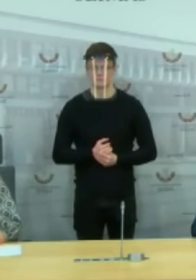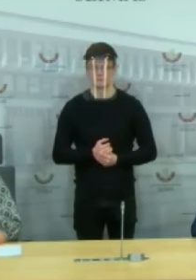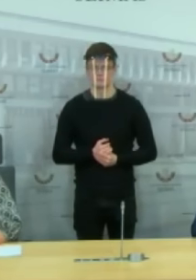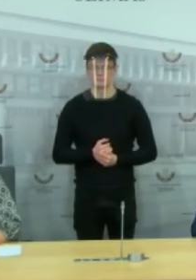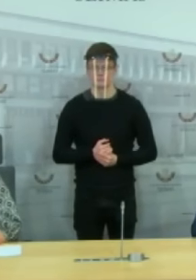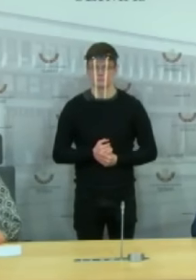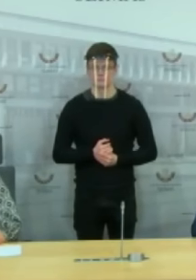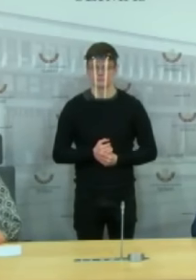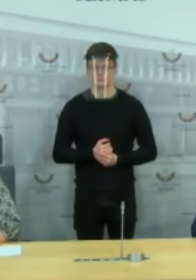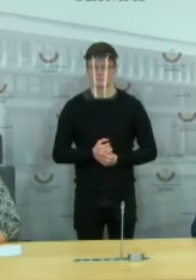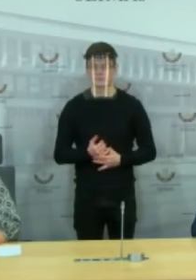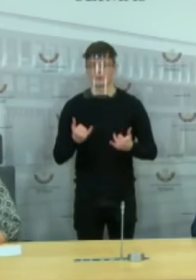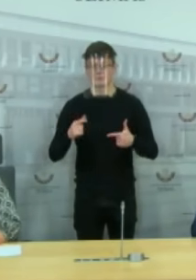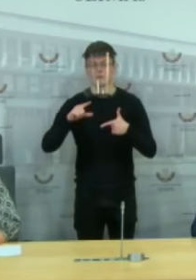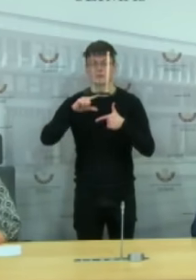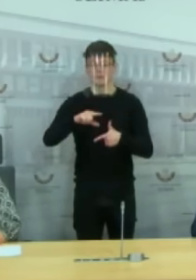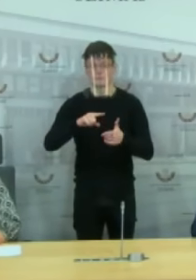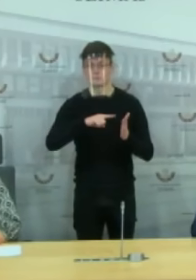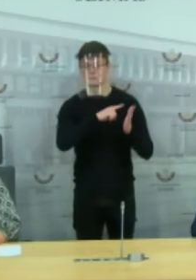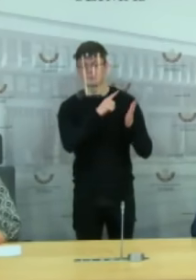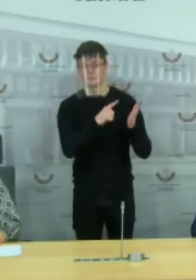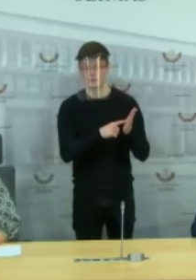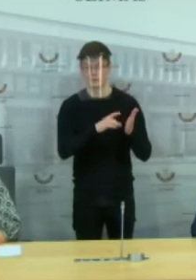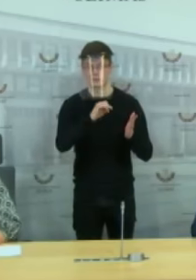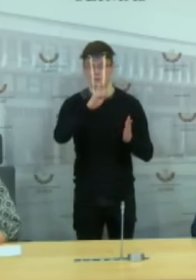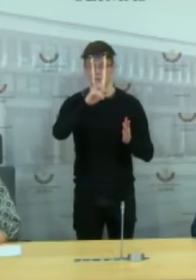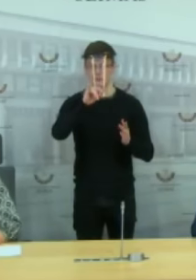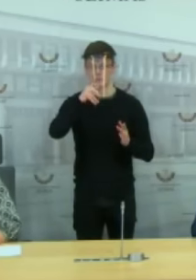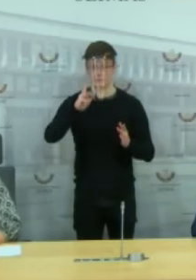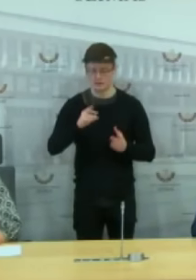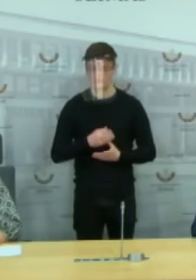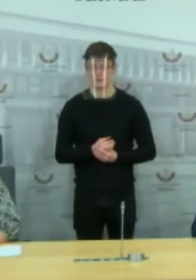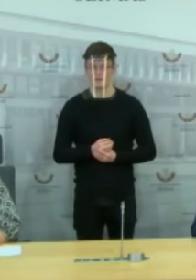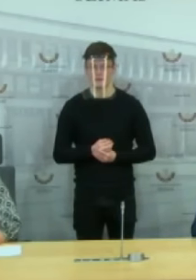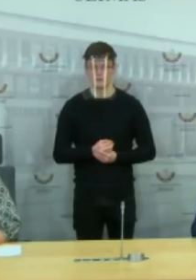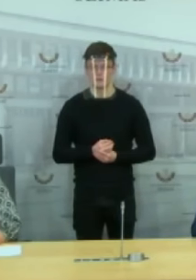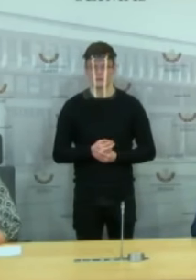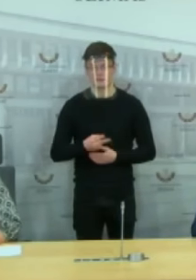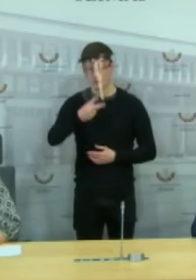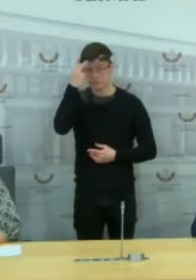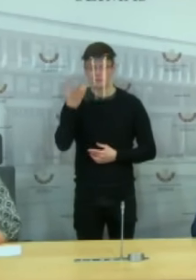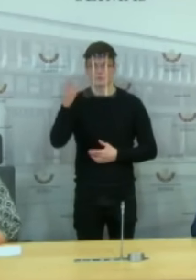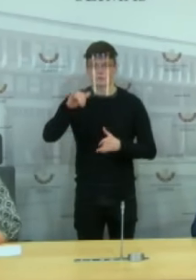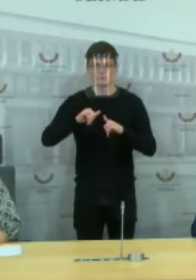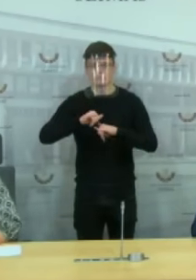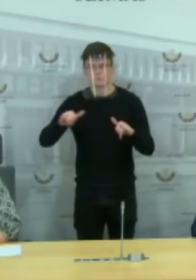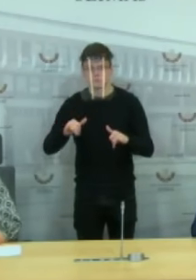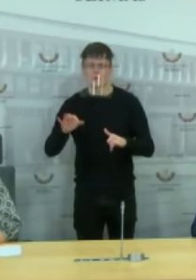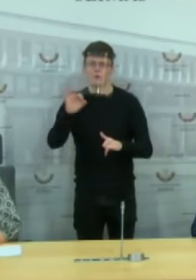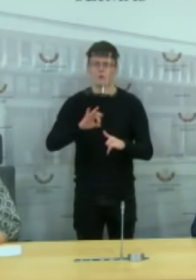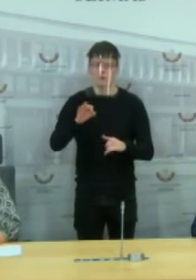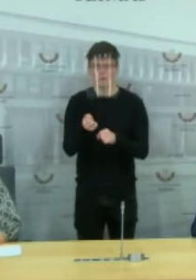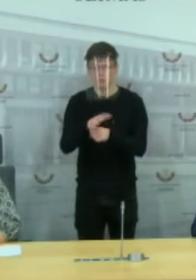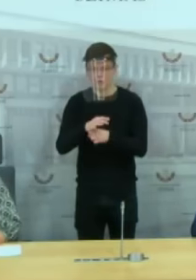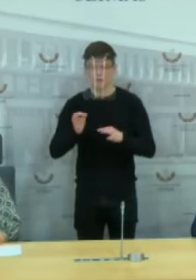Tai būtų LRT klausimai, Gabrielė Kloniūnaitė. Lietuvoje vis daugiau besimptomių koronaviruso atvejų. Kaip sprendžiama ši